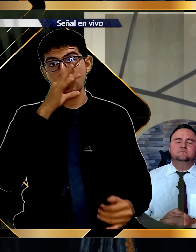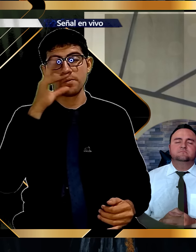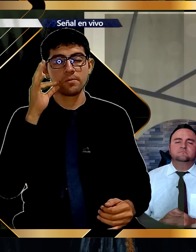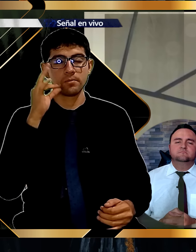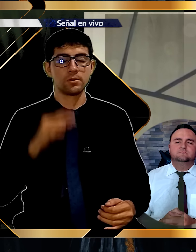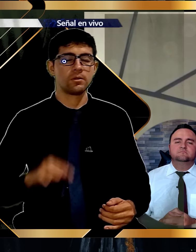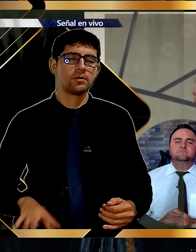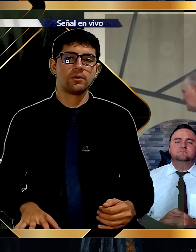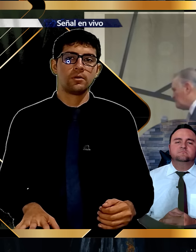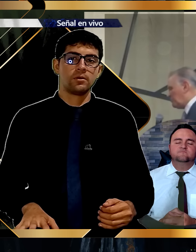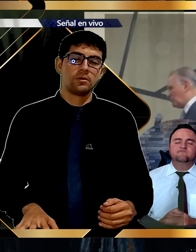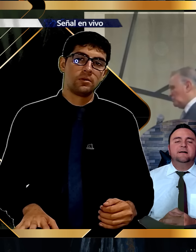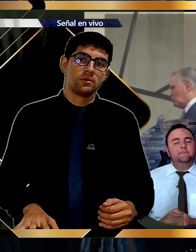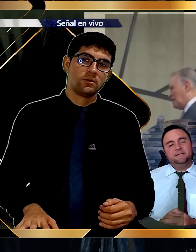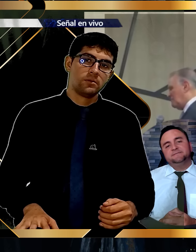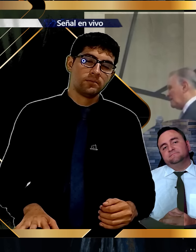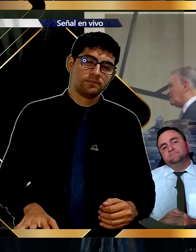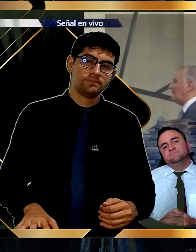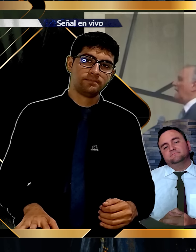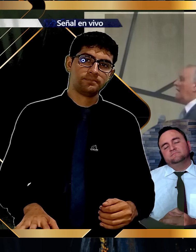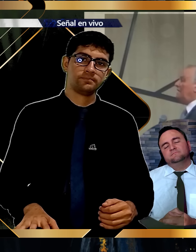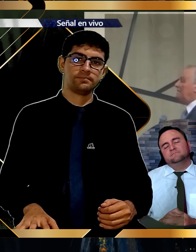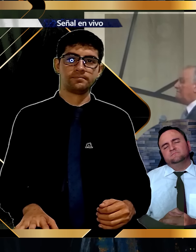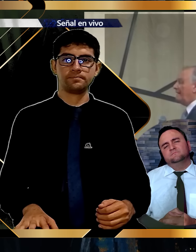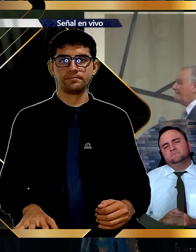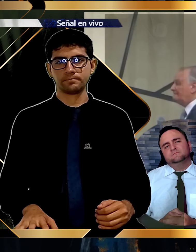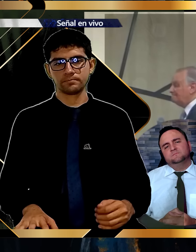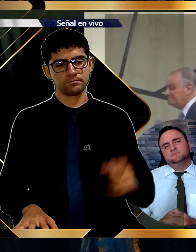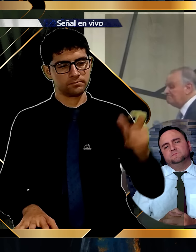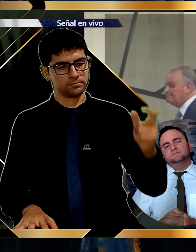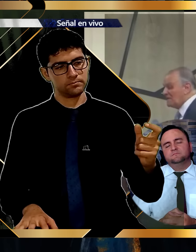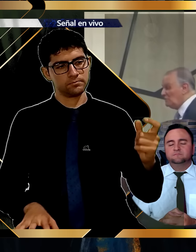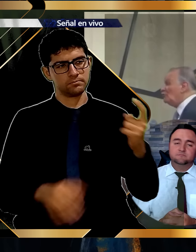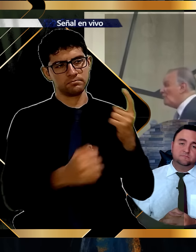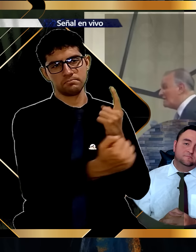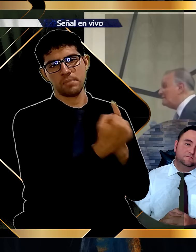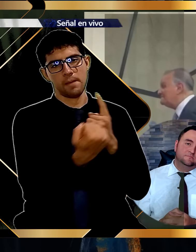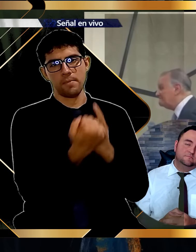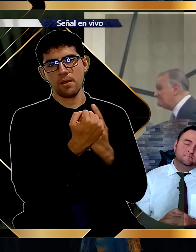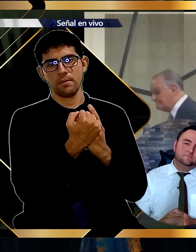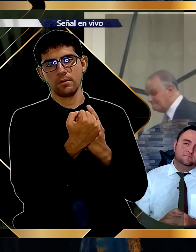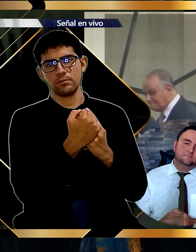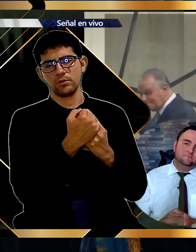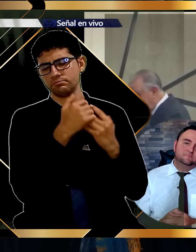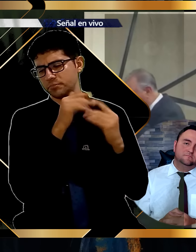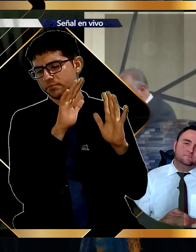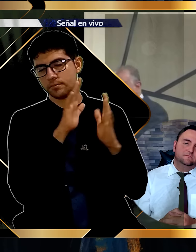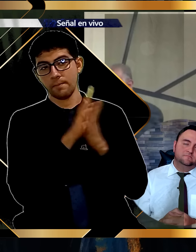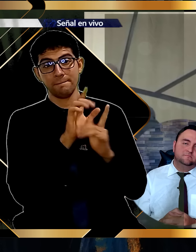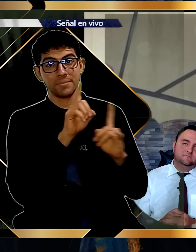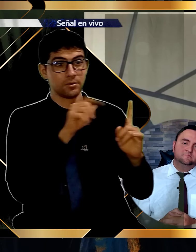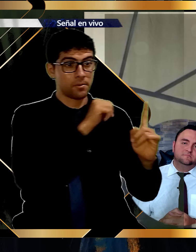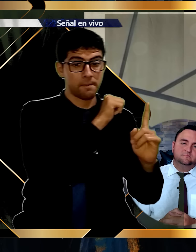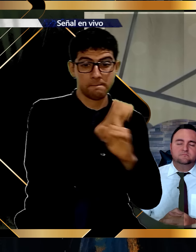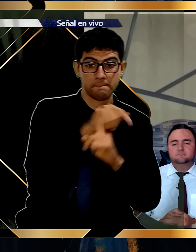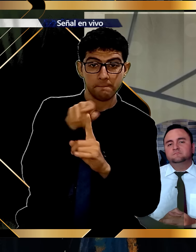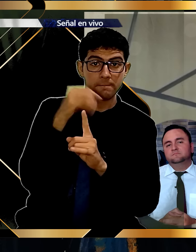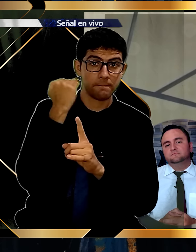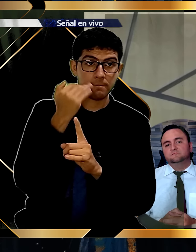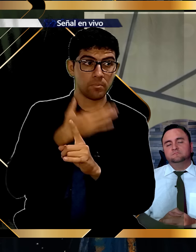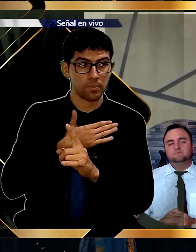nosotros, pero si nos toca a la mujer, ay, que Dios nos guarde, porque se le sube a